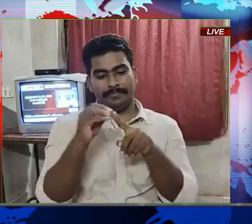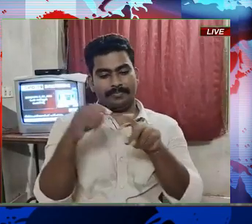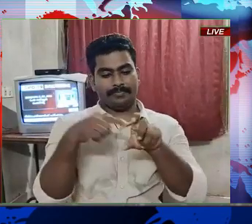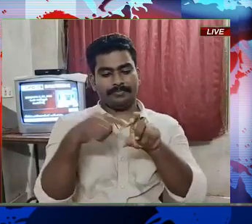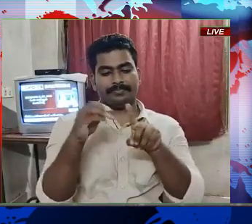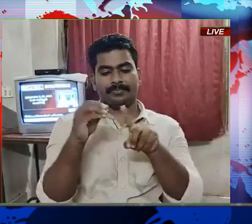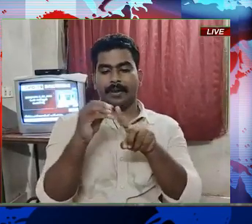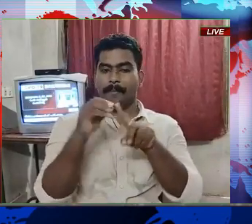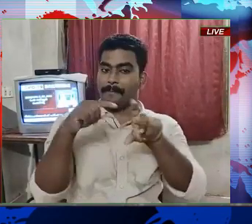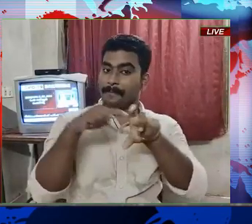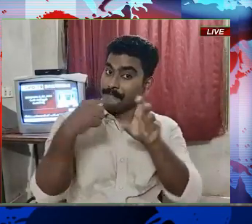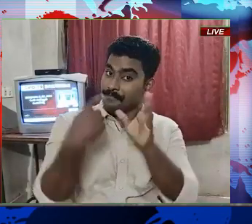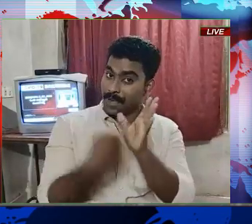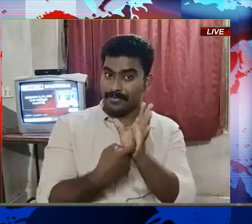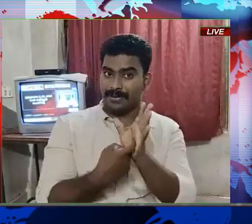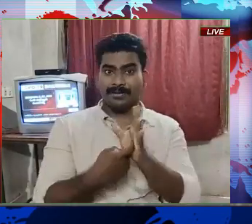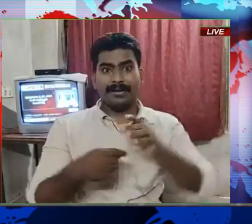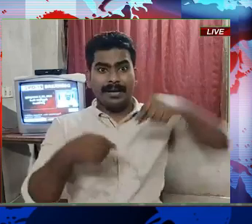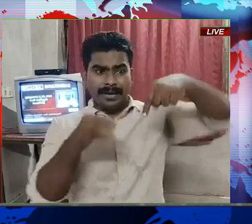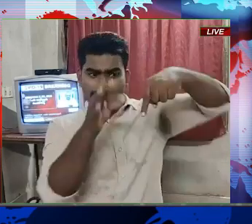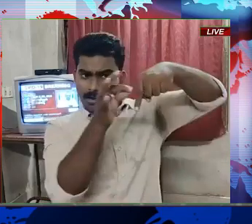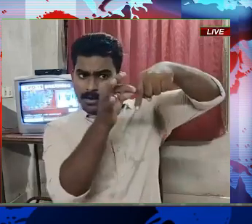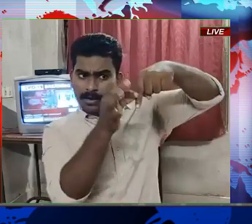നടപടി സ്വീകരിക്കേണ്ടതാണ്.